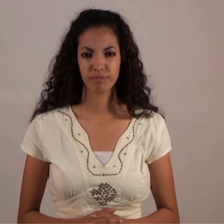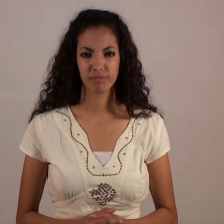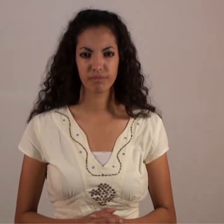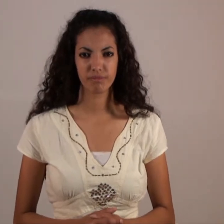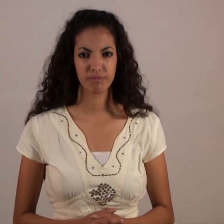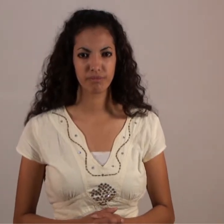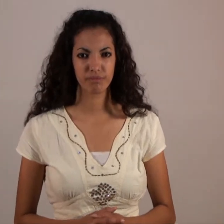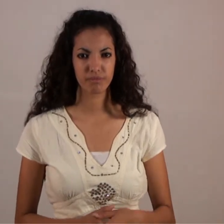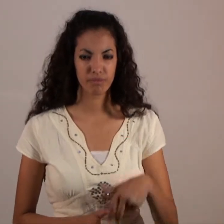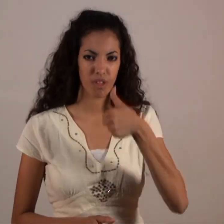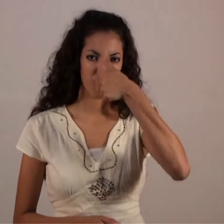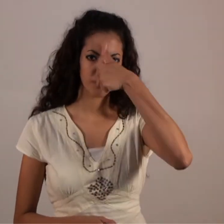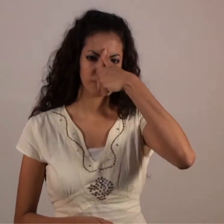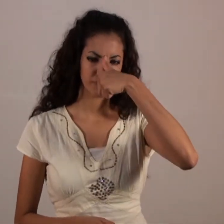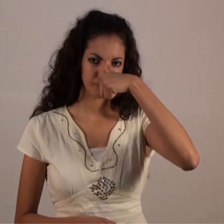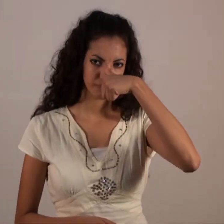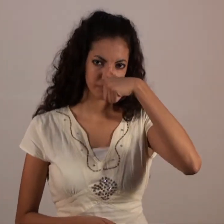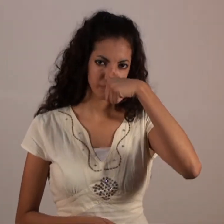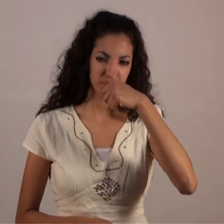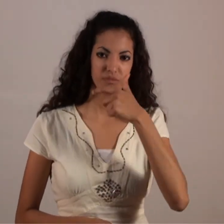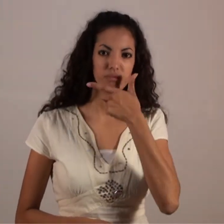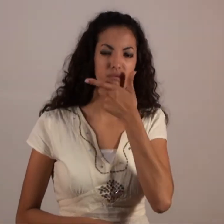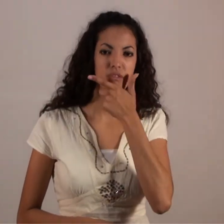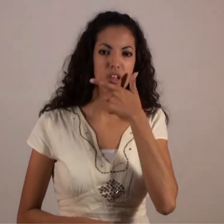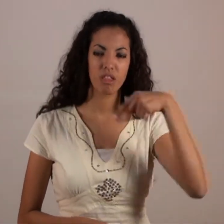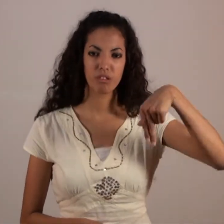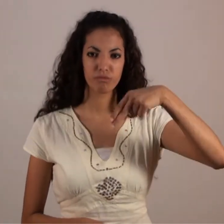Domingo 17 de noviembre. Nuestro sumo sacerdote.